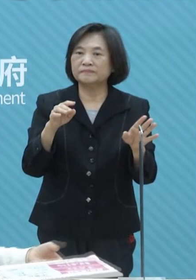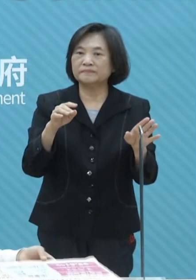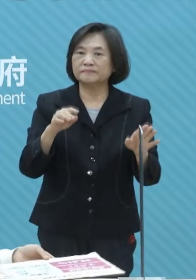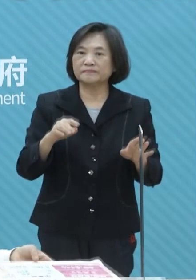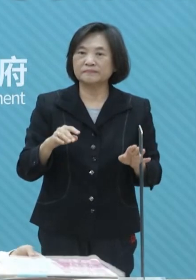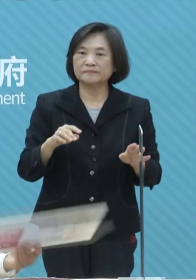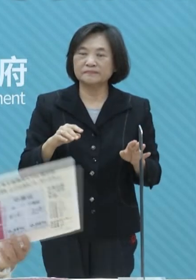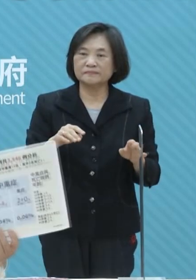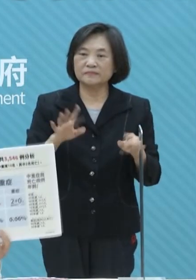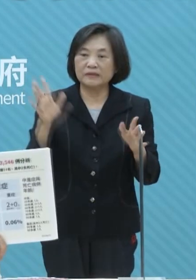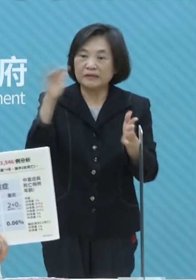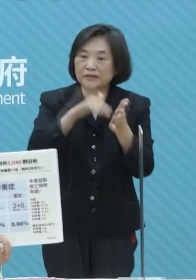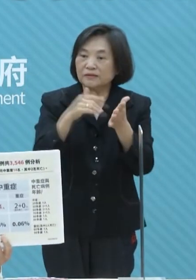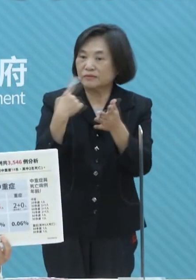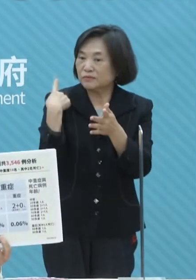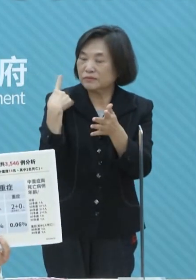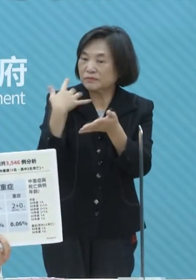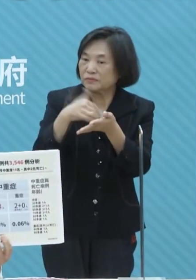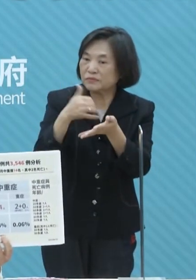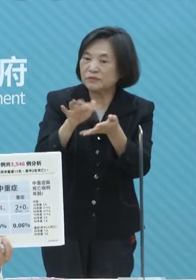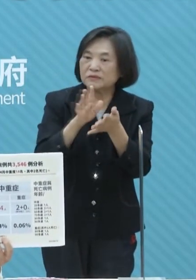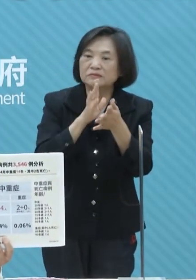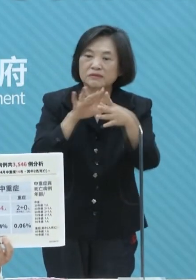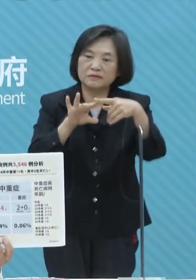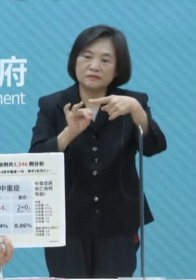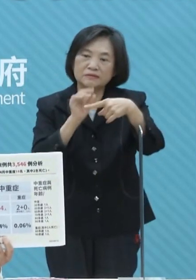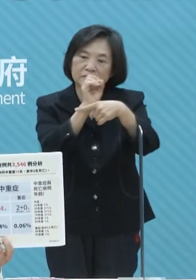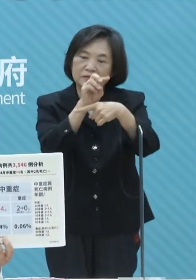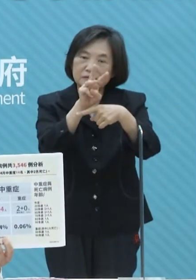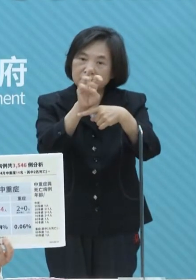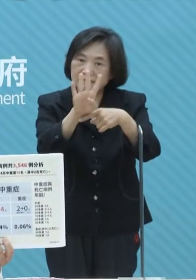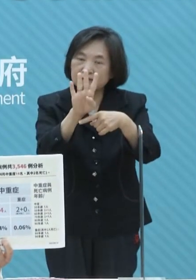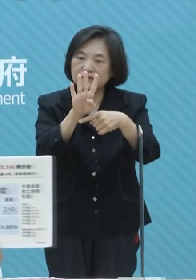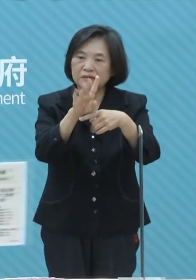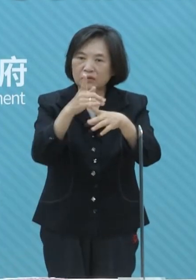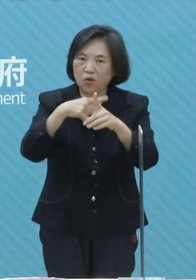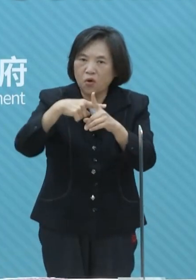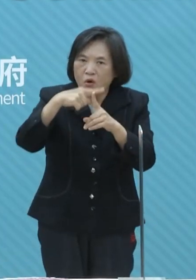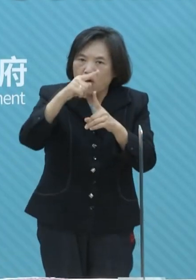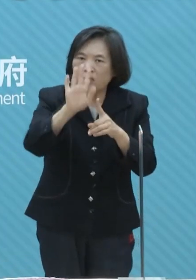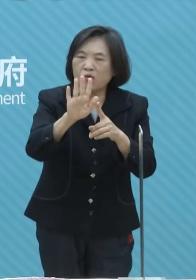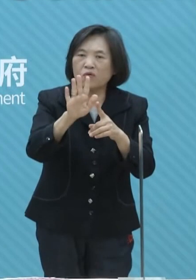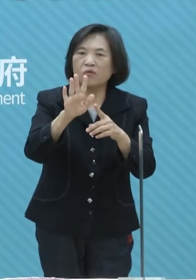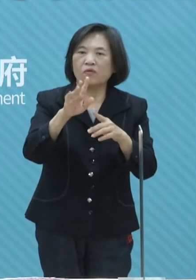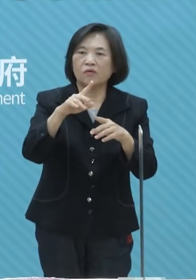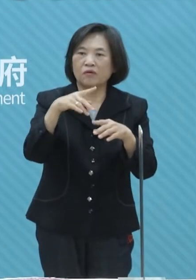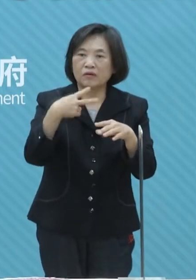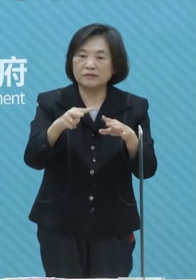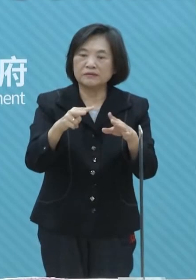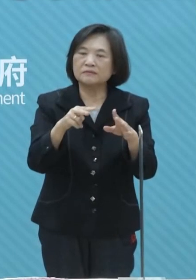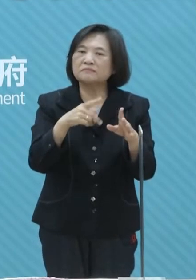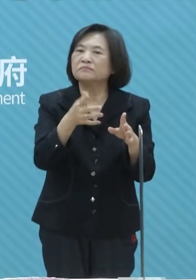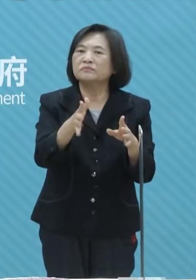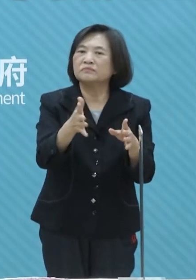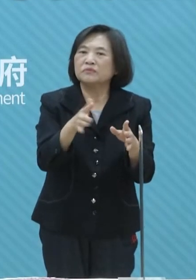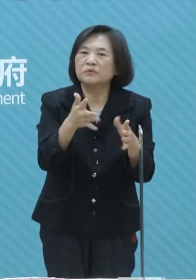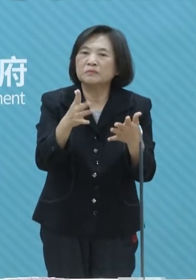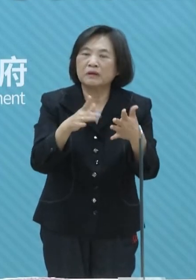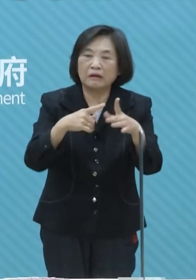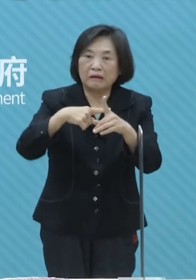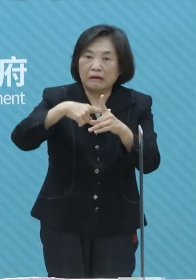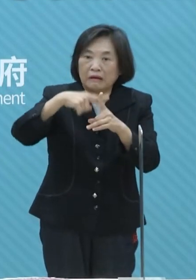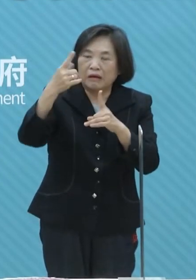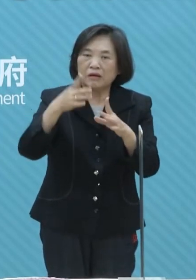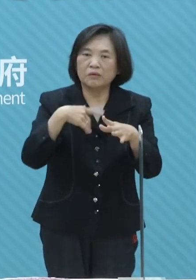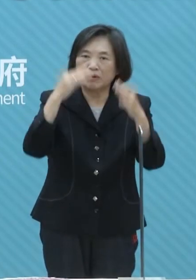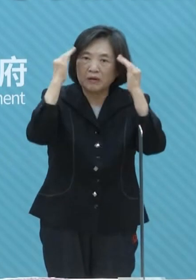到昨天的数据，你知道哈，0.34就比较高了。这道理很简单的，我查过